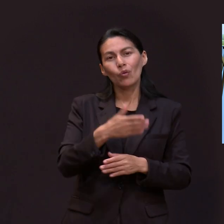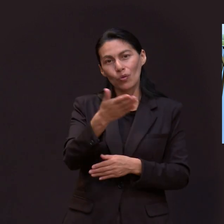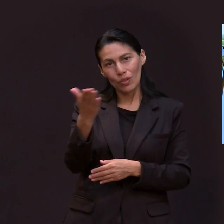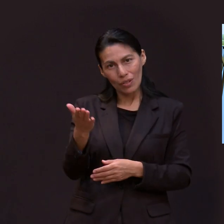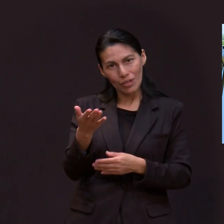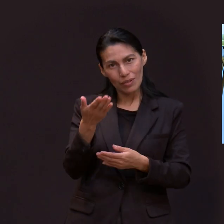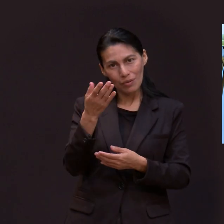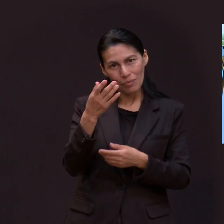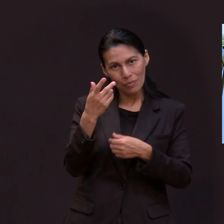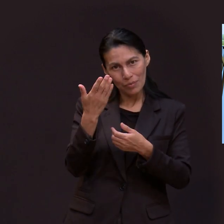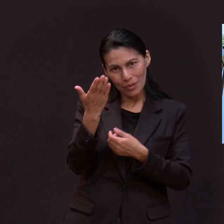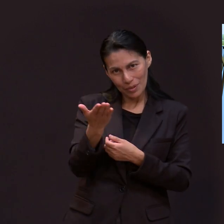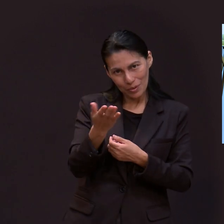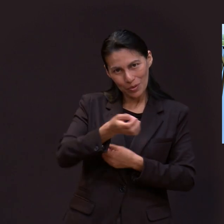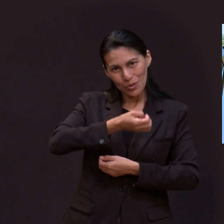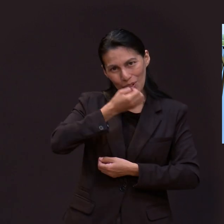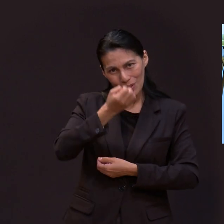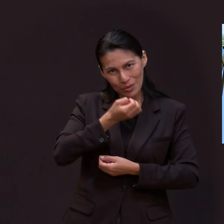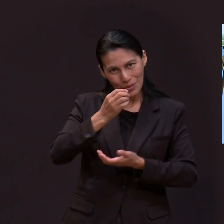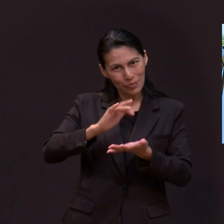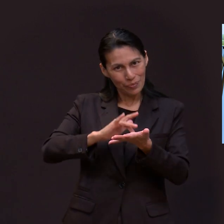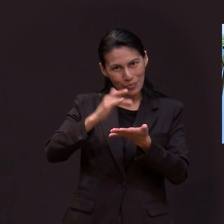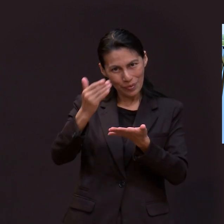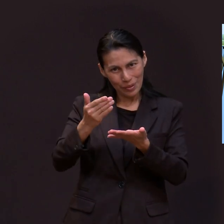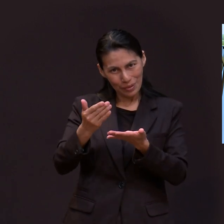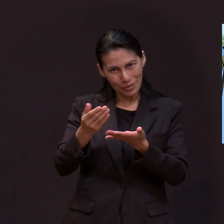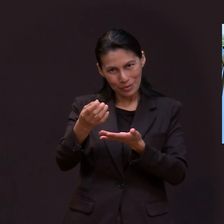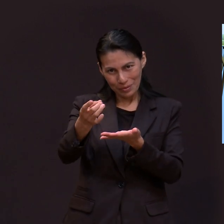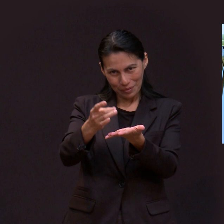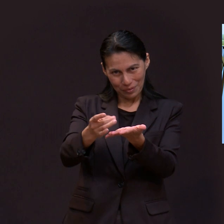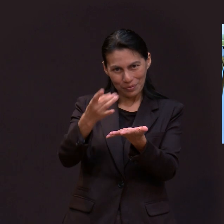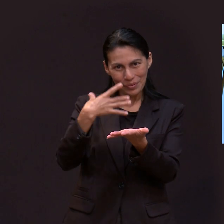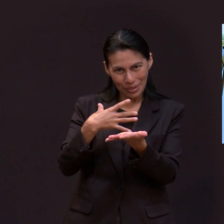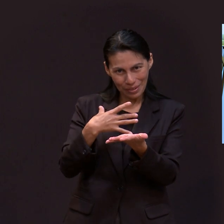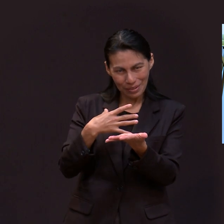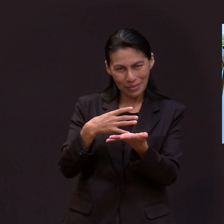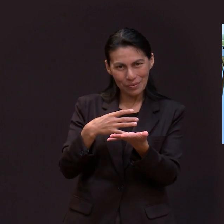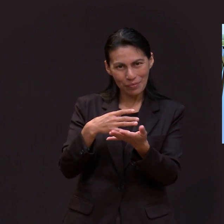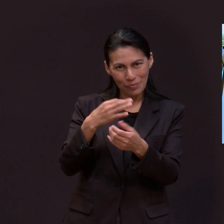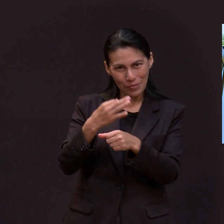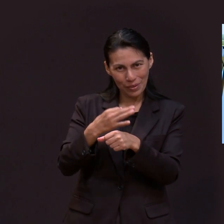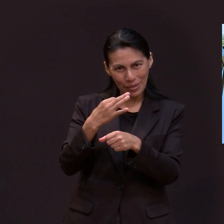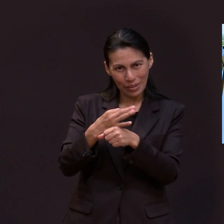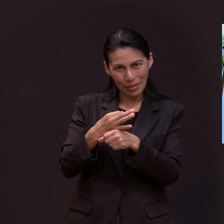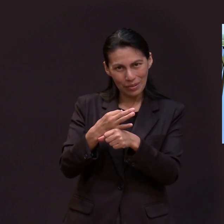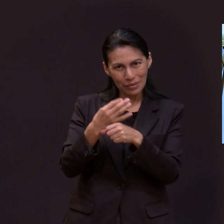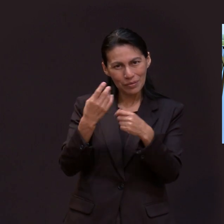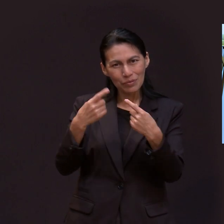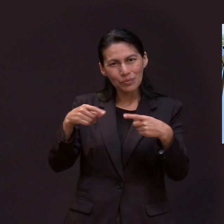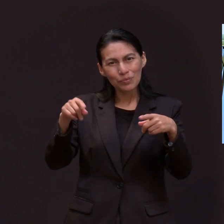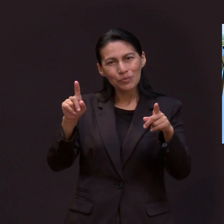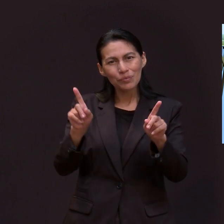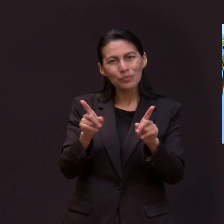sus pedidos de oración y sus agradecimientos vamos a escuchar